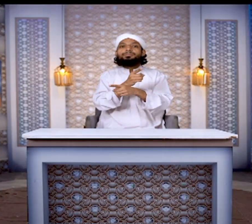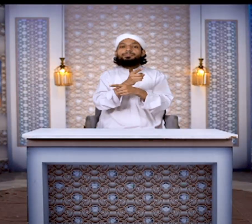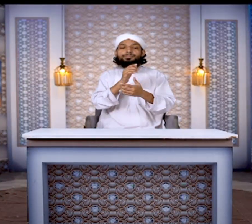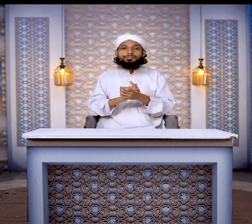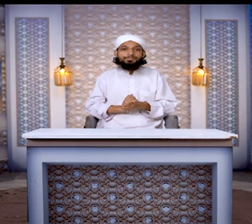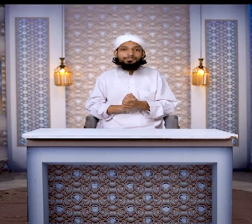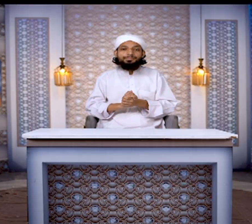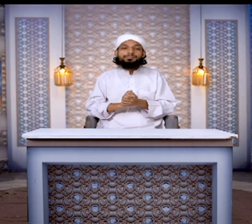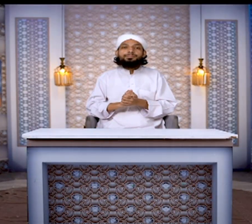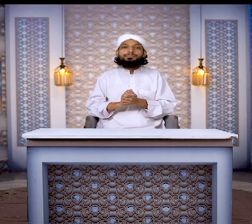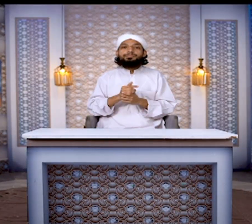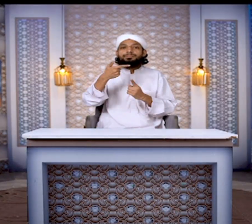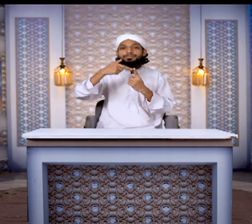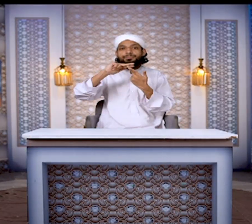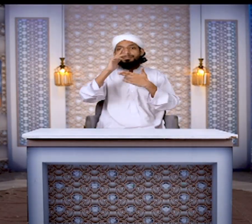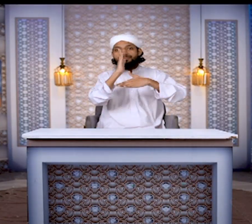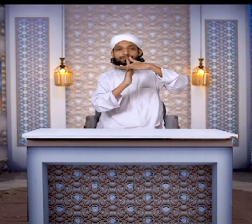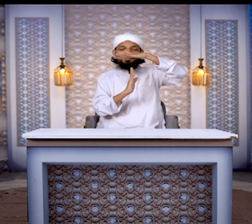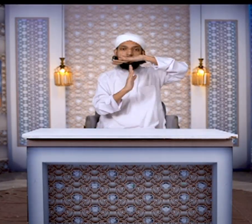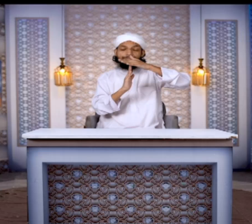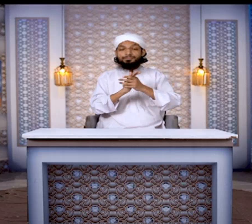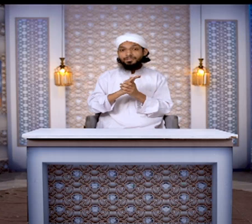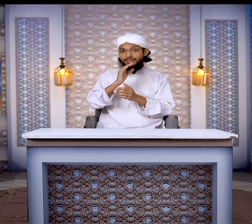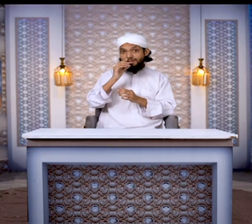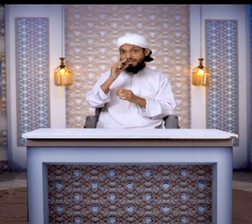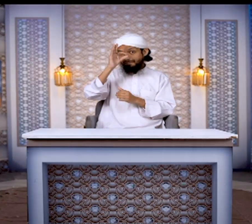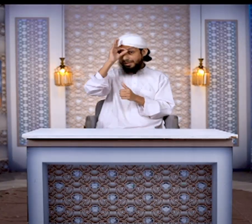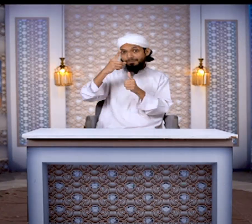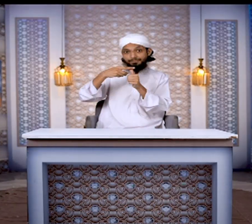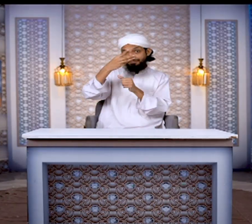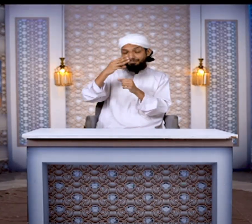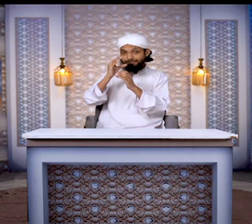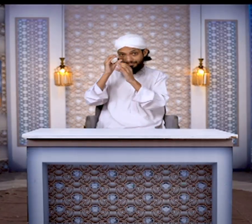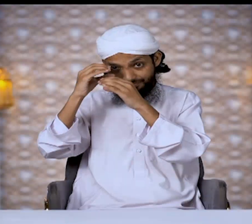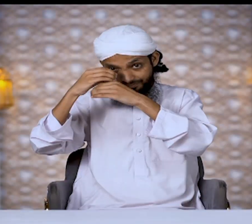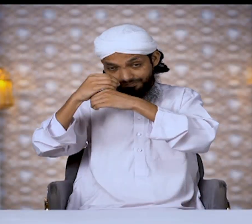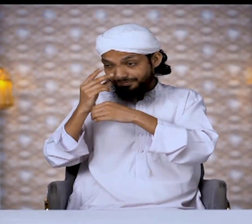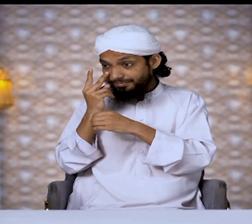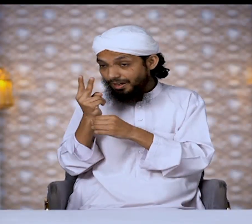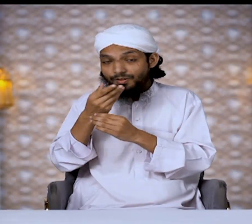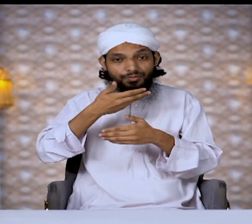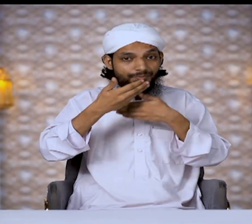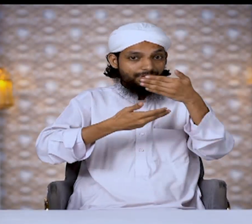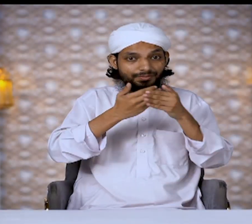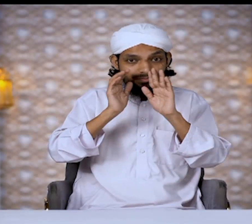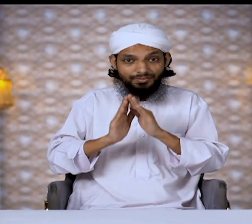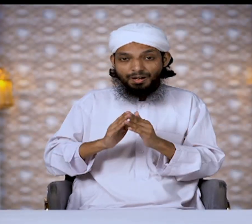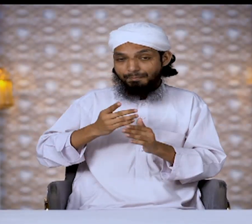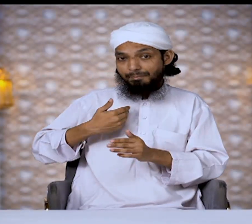حضرت مولانا مفتی تقدس علی خان رحمۃ اللہ علیہ اعلیٰ حضرت کے علم سائنس میں مہارت اور قابلیت کو بیان کرتے ہوئے فرماتے ہیں، میں نے اپنے